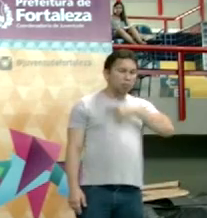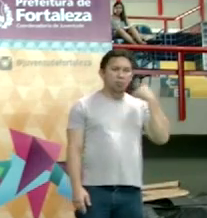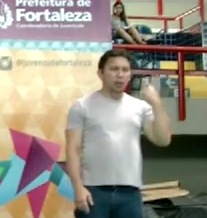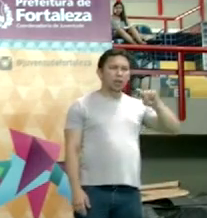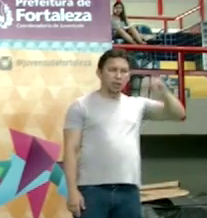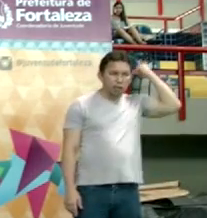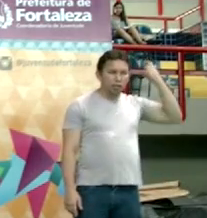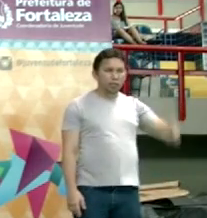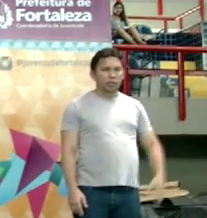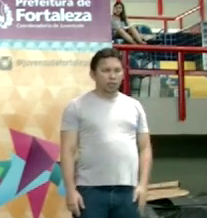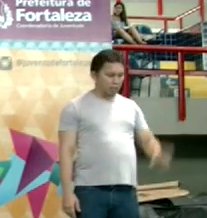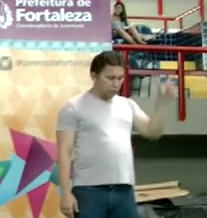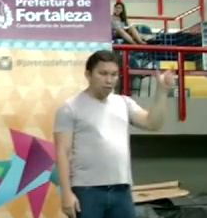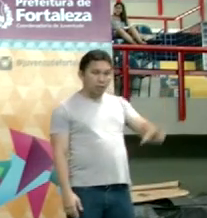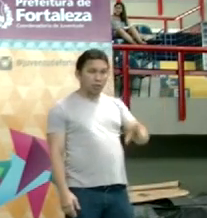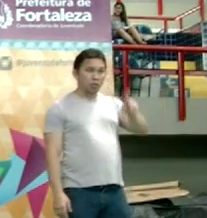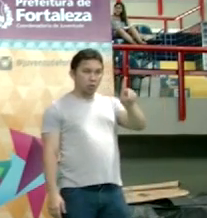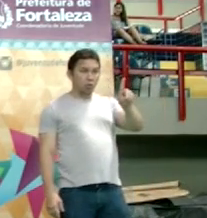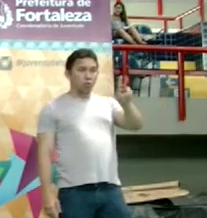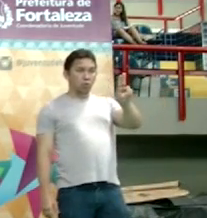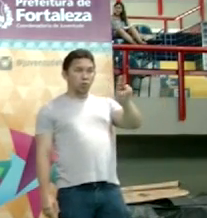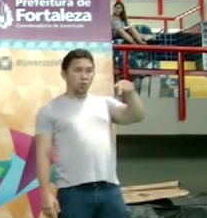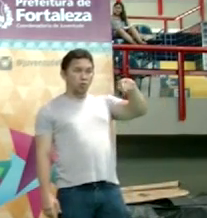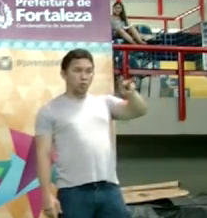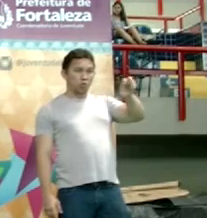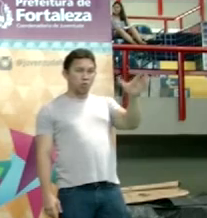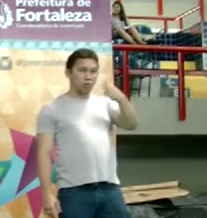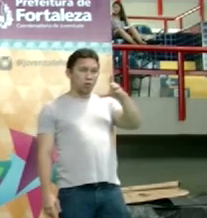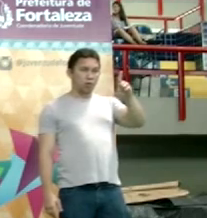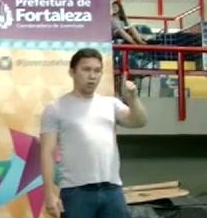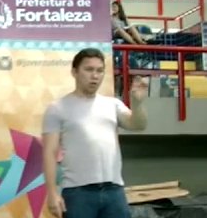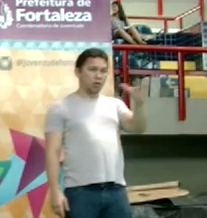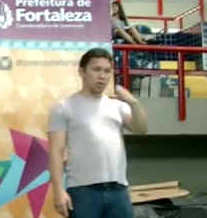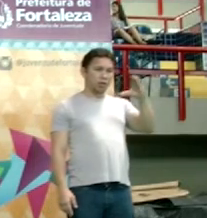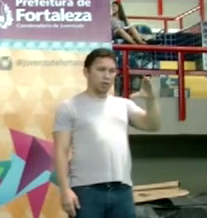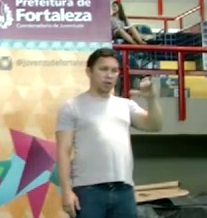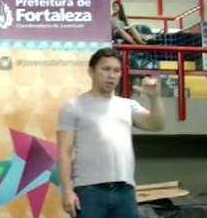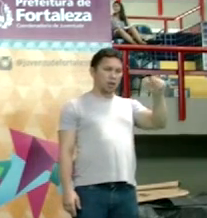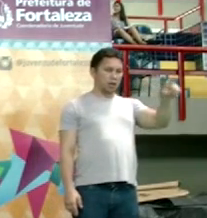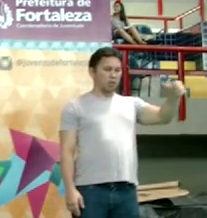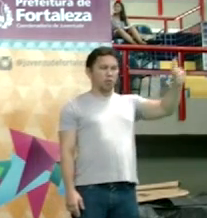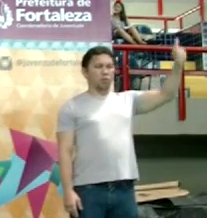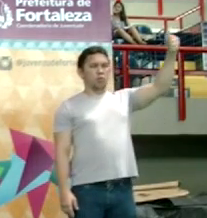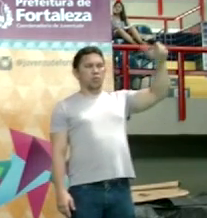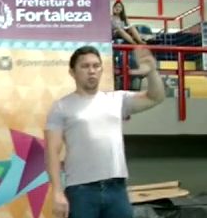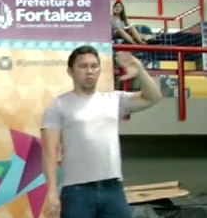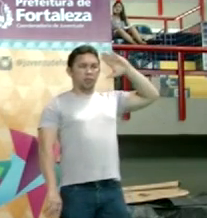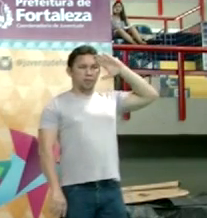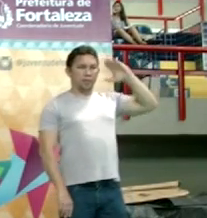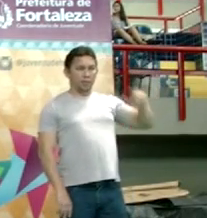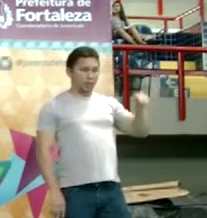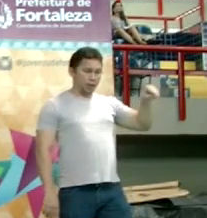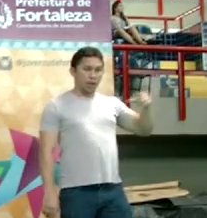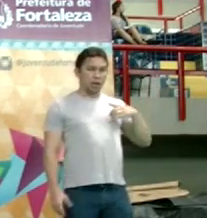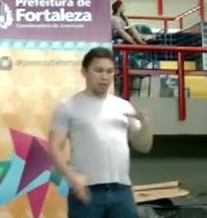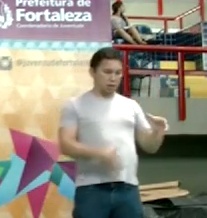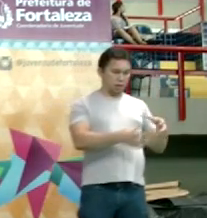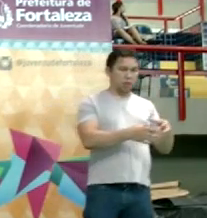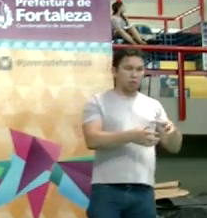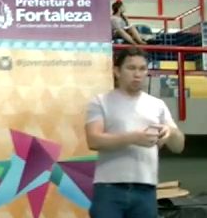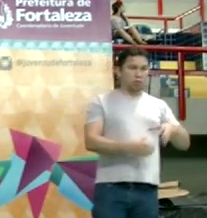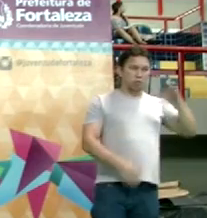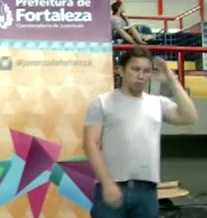Brasil. Duque de Caxias, ele foi então, o que hoje a gente chama o patrono do exército. É ele que pegava as tropas